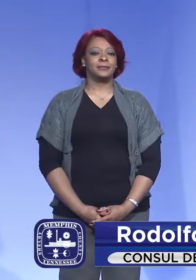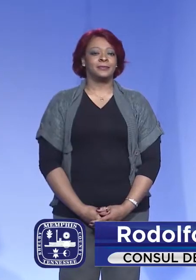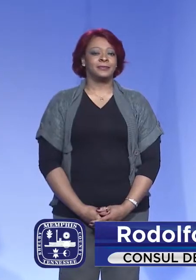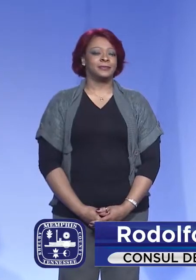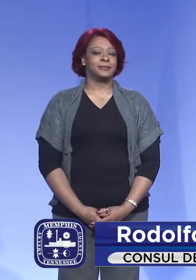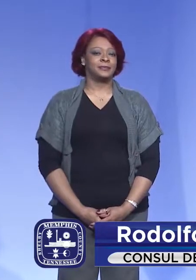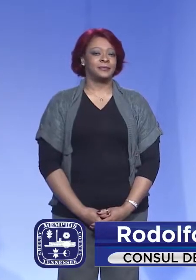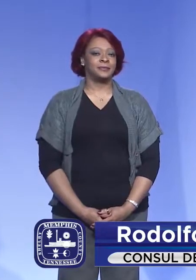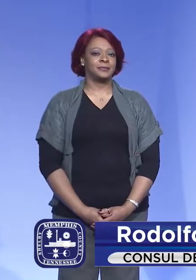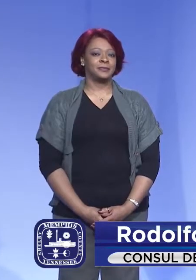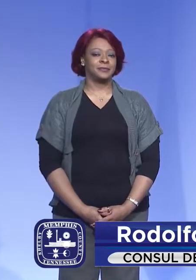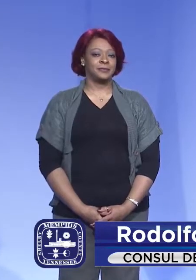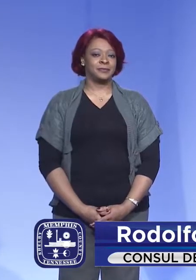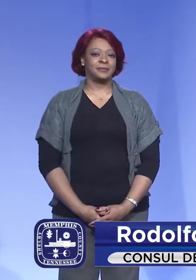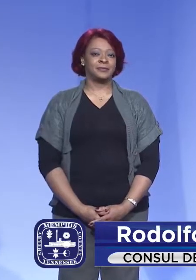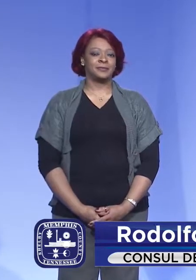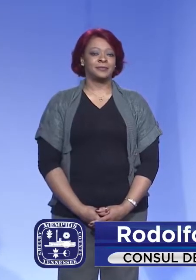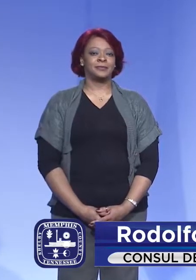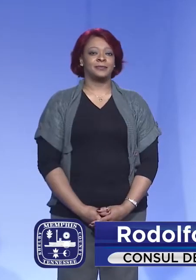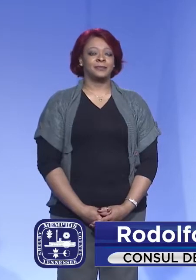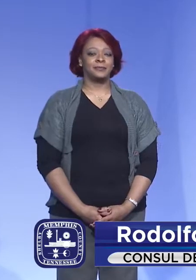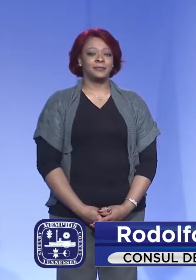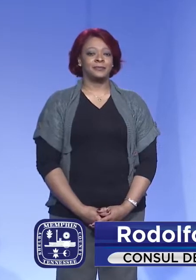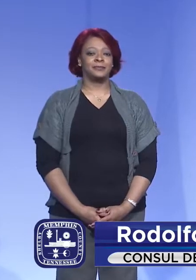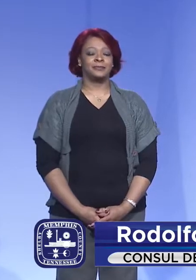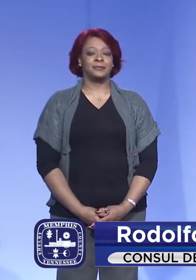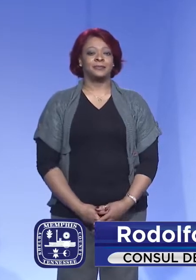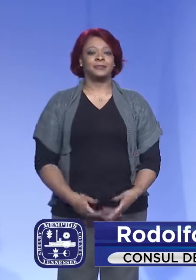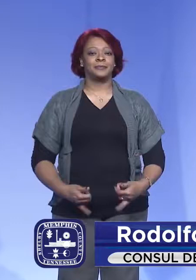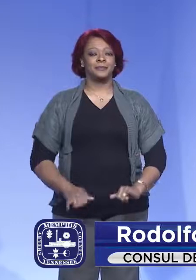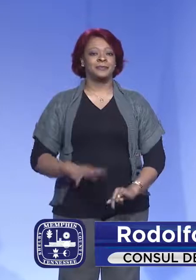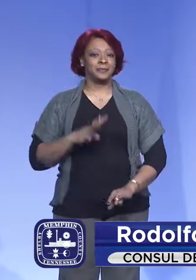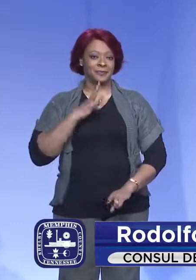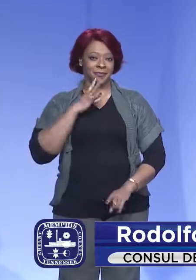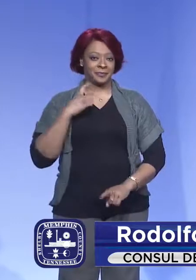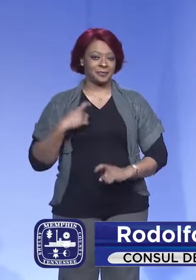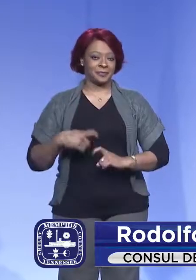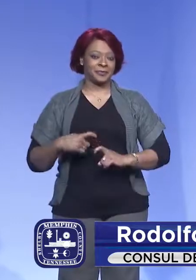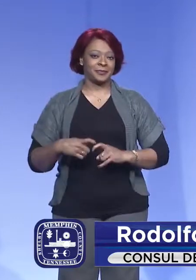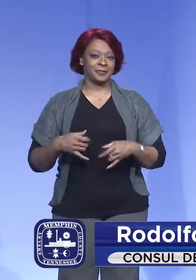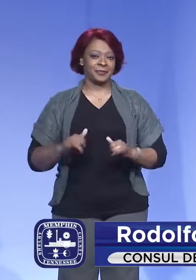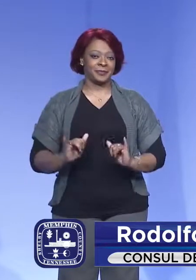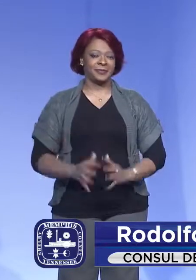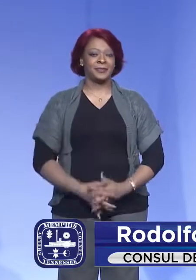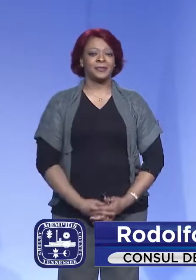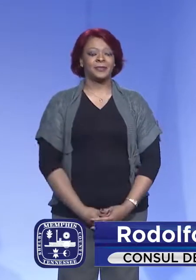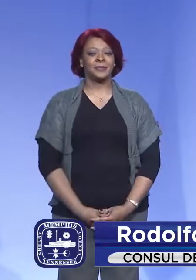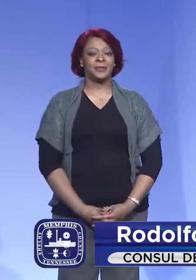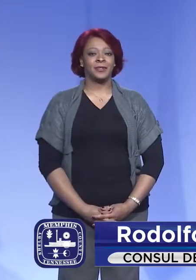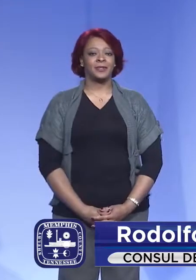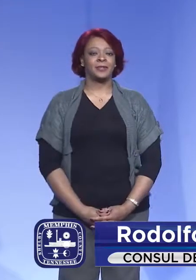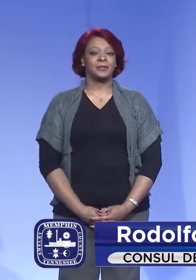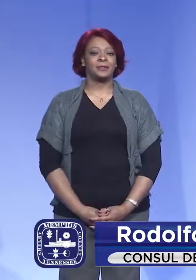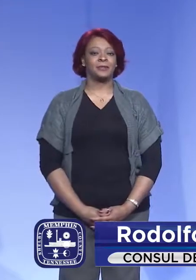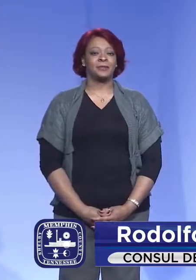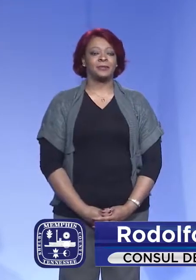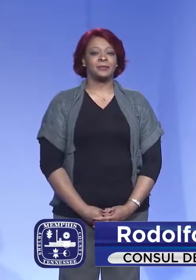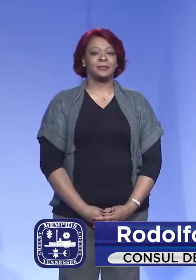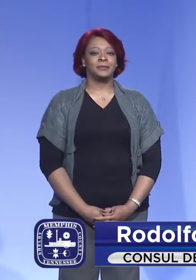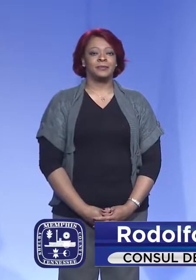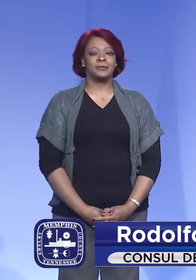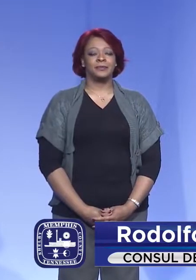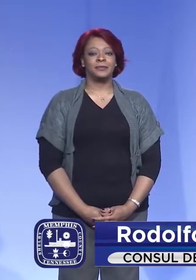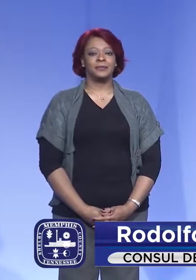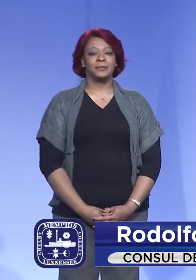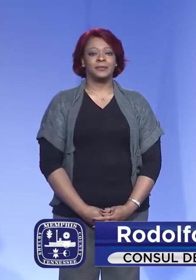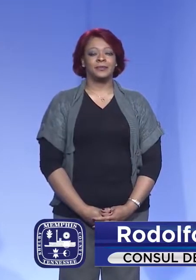gran miedo por parte de la comunidad hispana a recibir la vacuna, primero por su estado migratorio, porque no tienen papeles, y segundo por